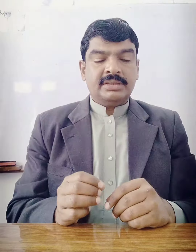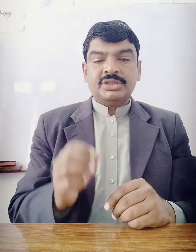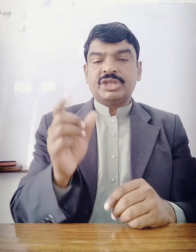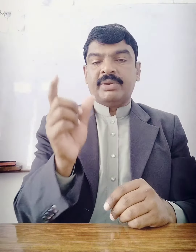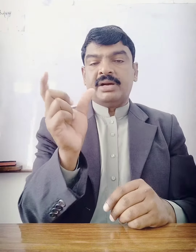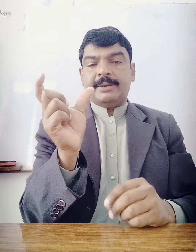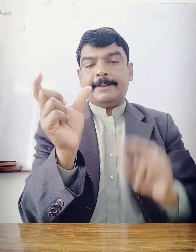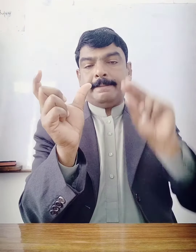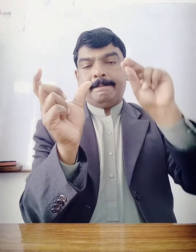शबान,